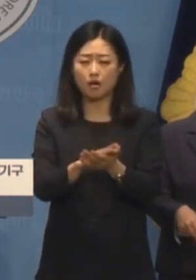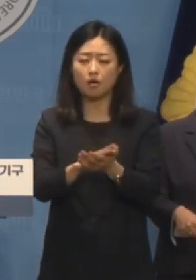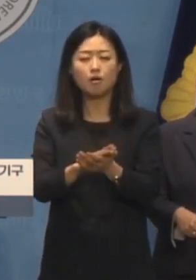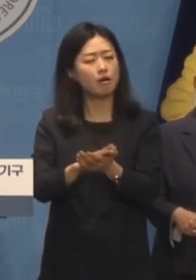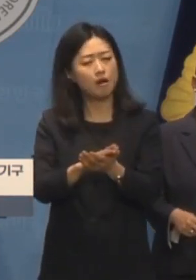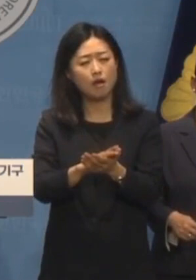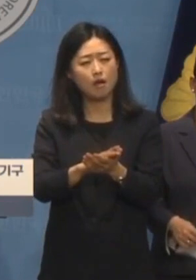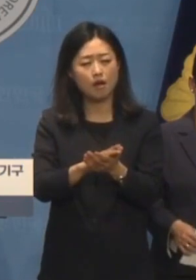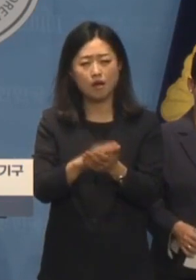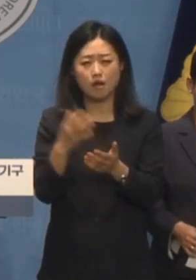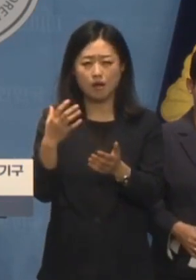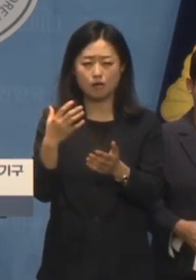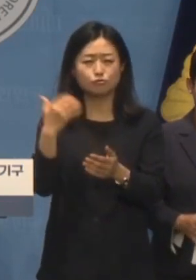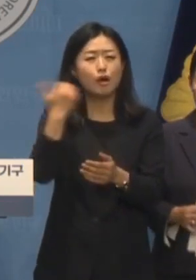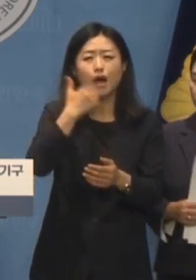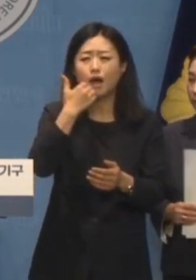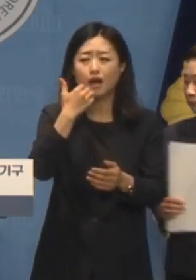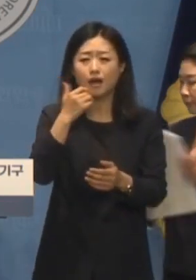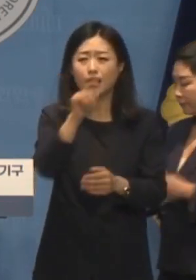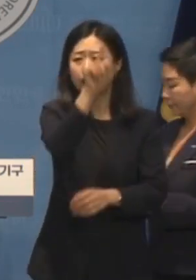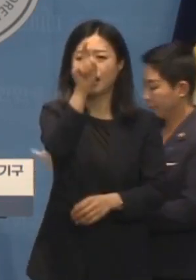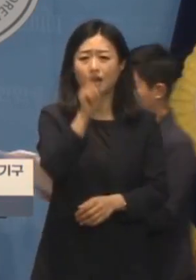외에는 다른 방법이